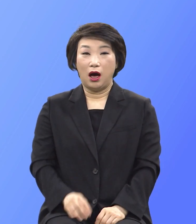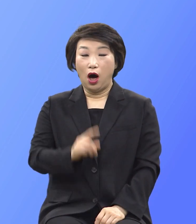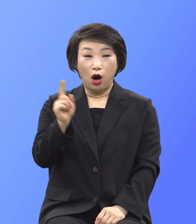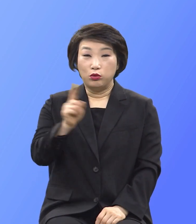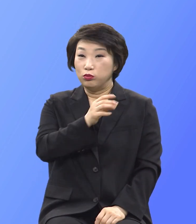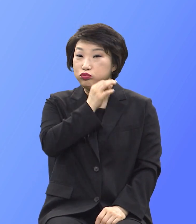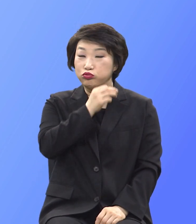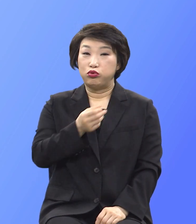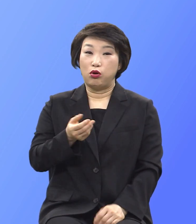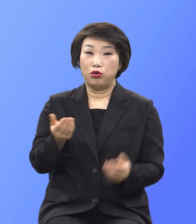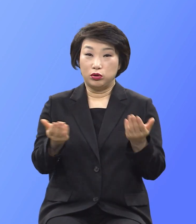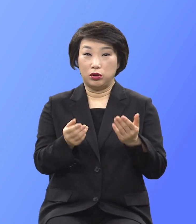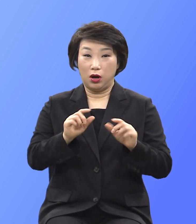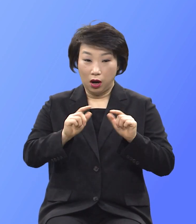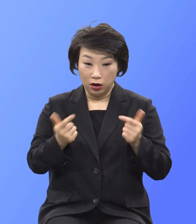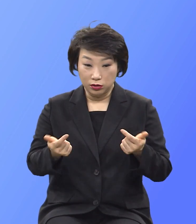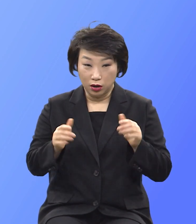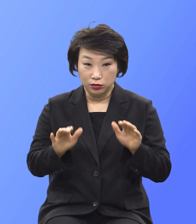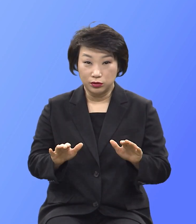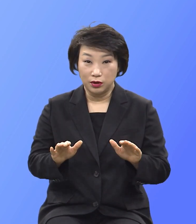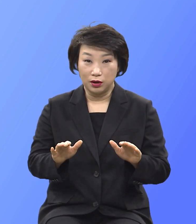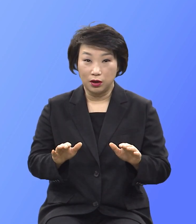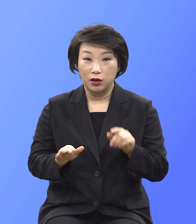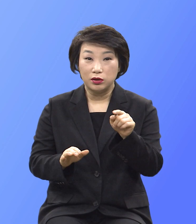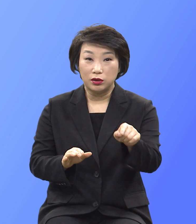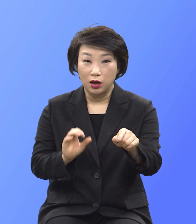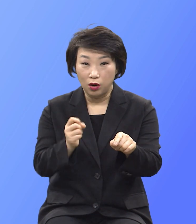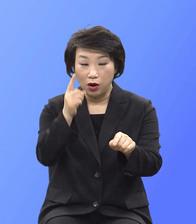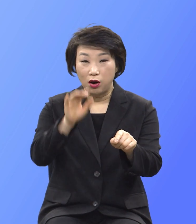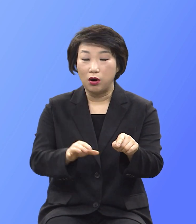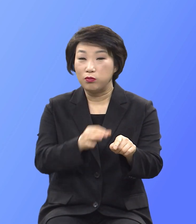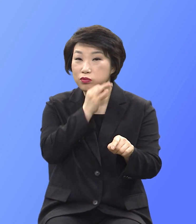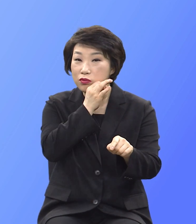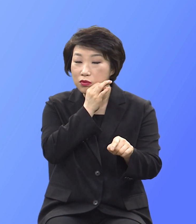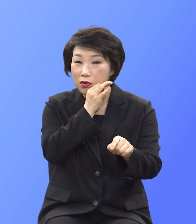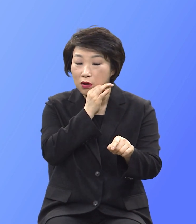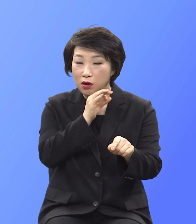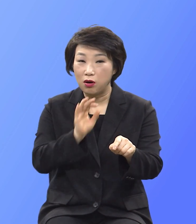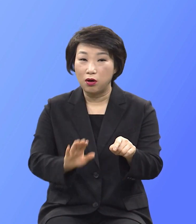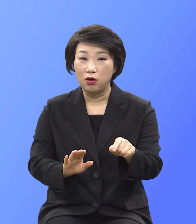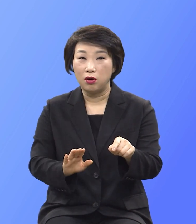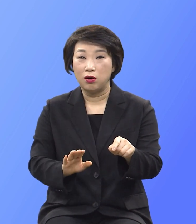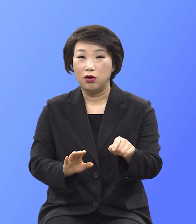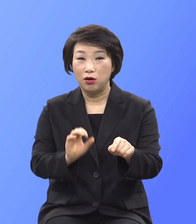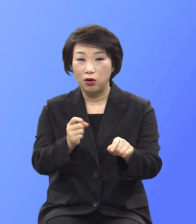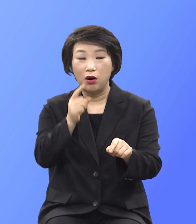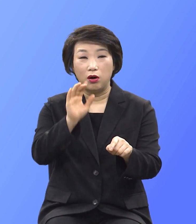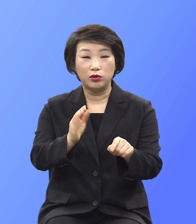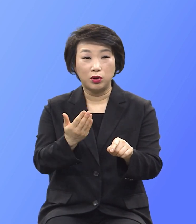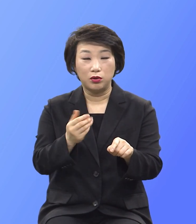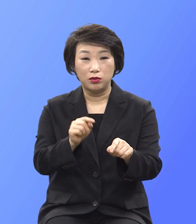아무런 부끄러운 일도 아닌데 그것이 부끄러운 일이 돼서